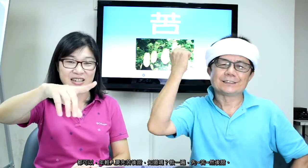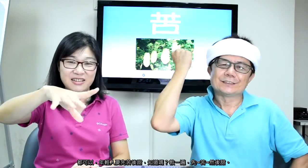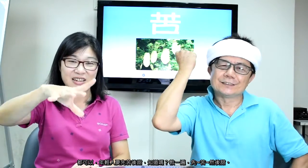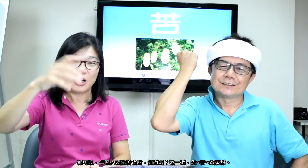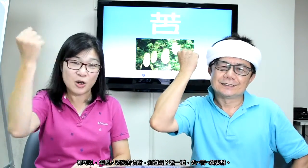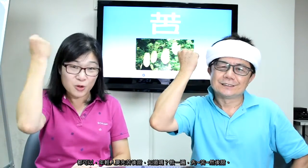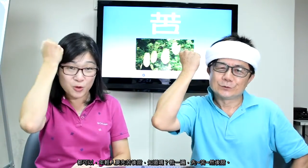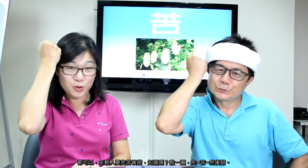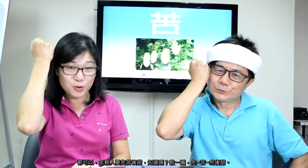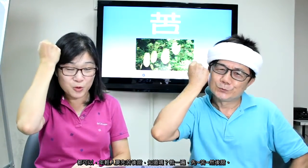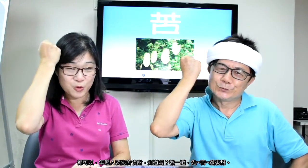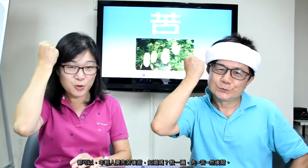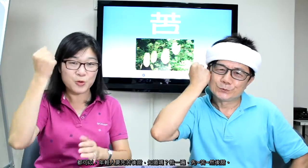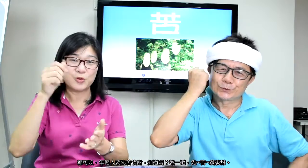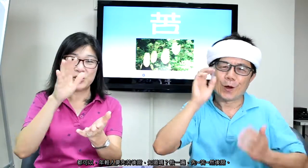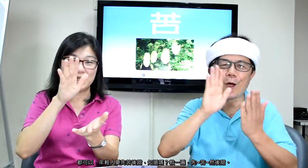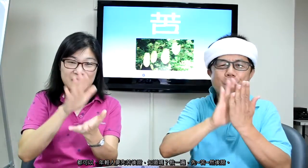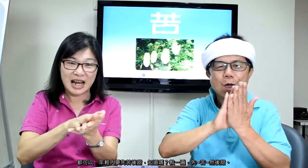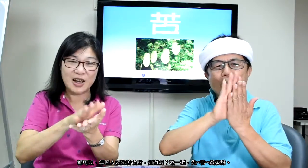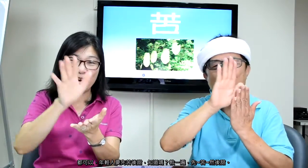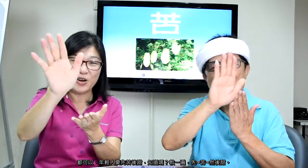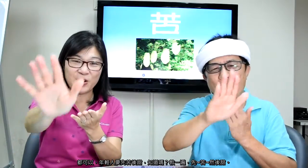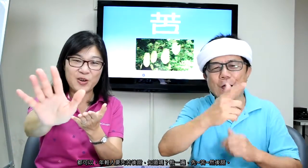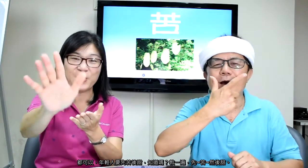好苦，然后